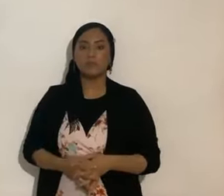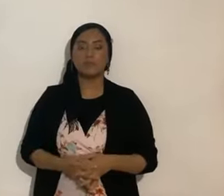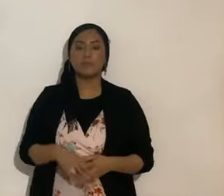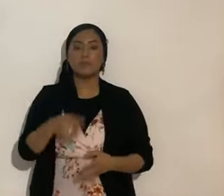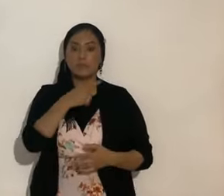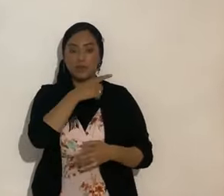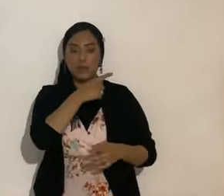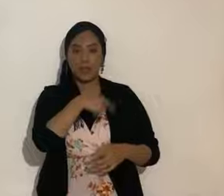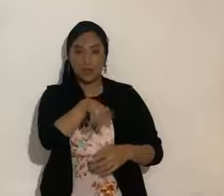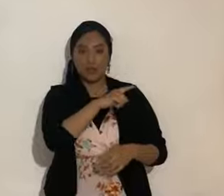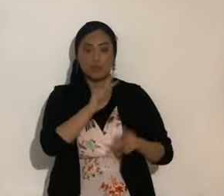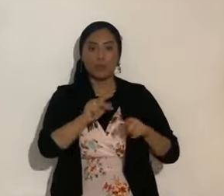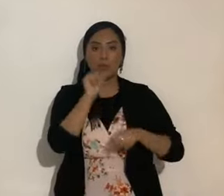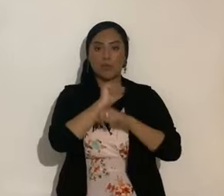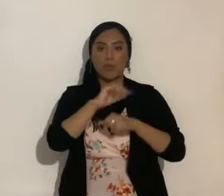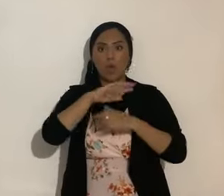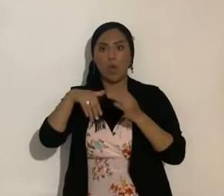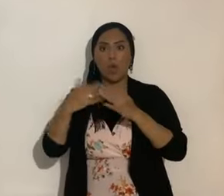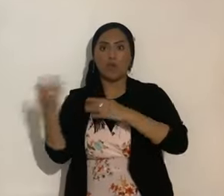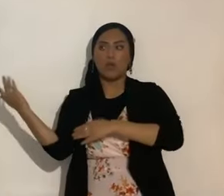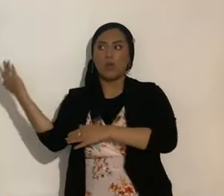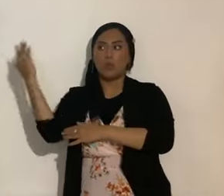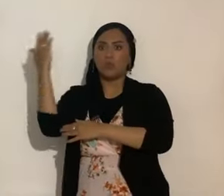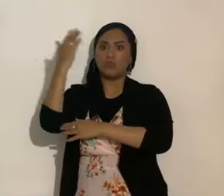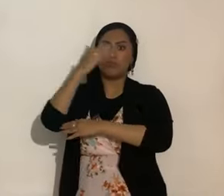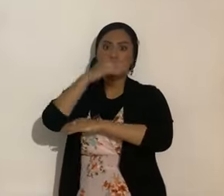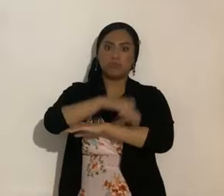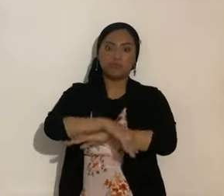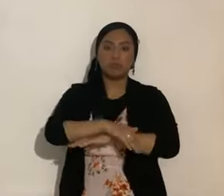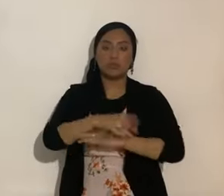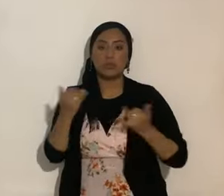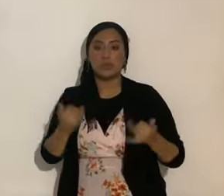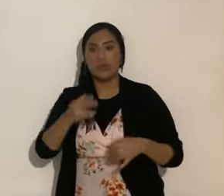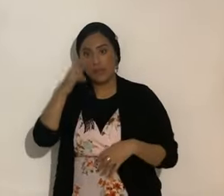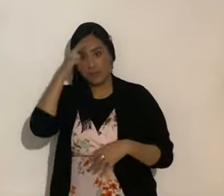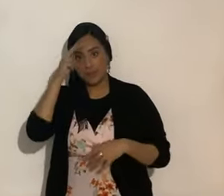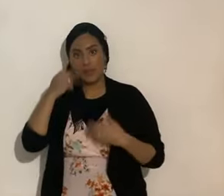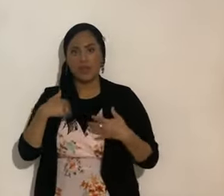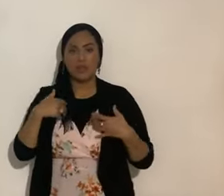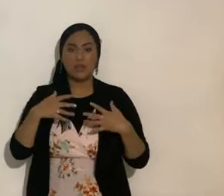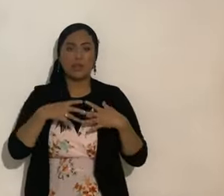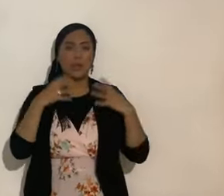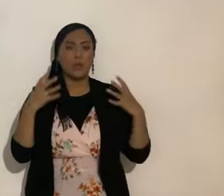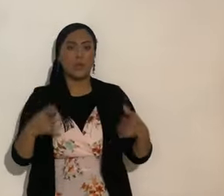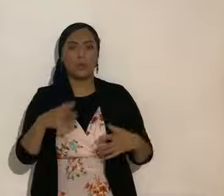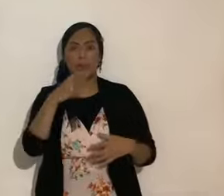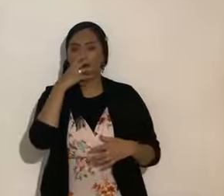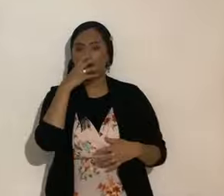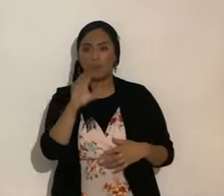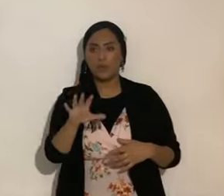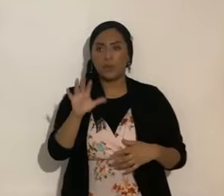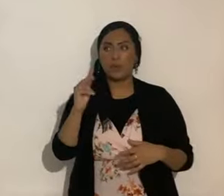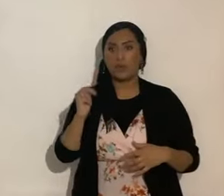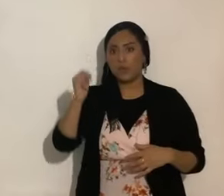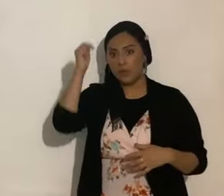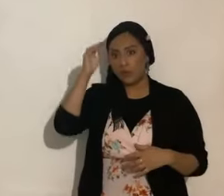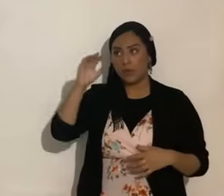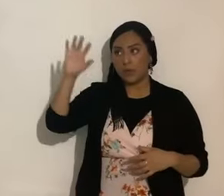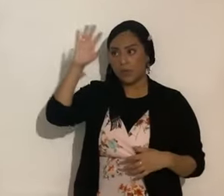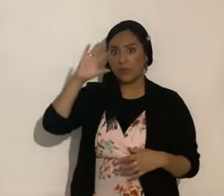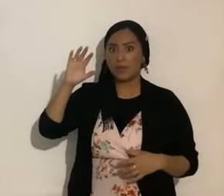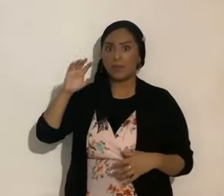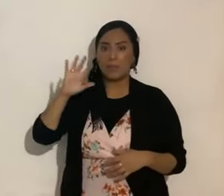habían trabajado todo el día. Aquí en México ahorita hay una onda de calor tremenda. En el norte de la República se